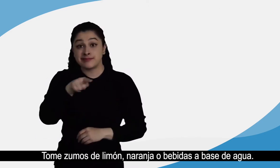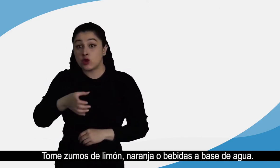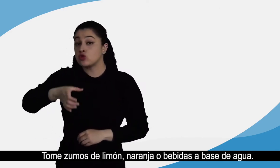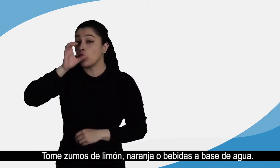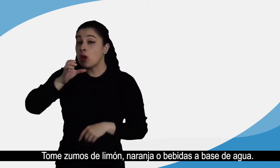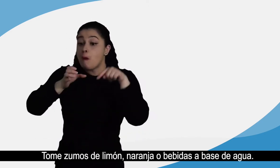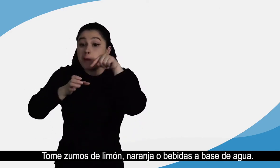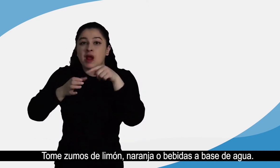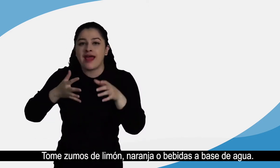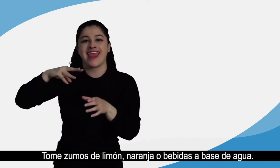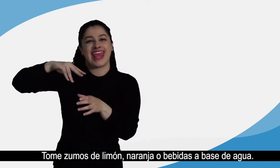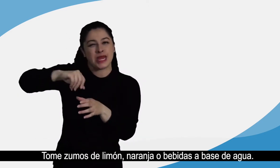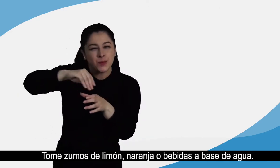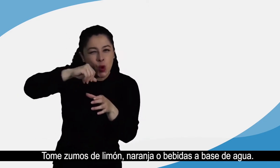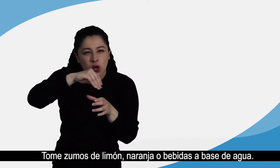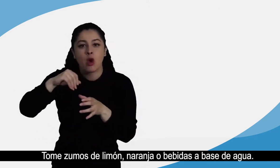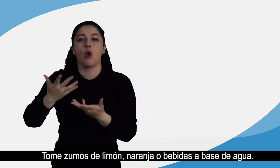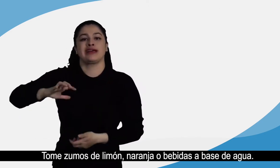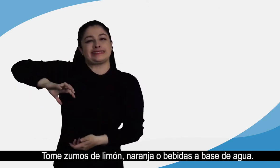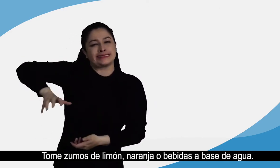limón, naranja o bebidas a base de agua